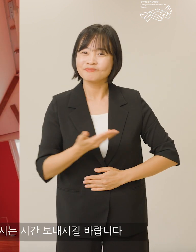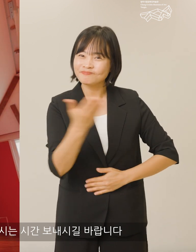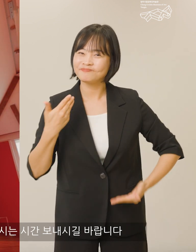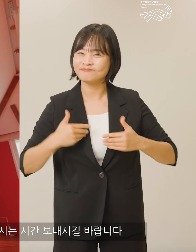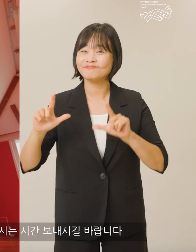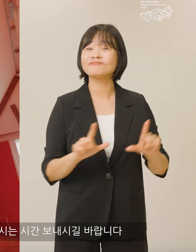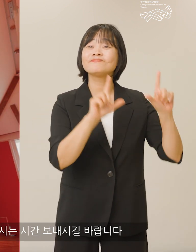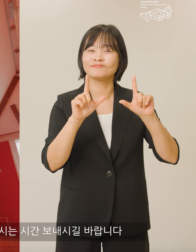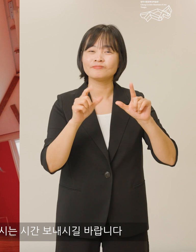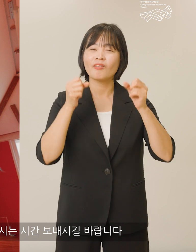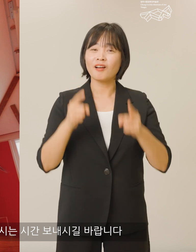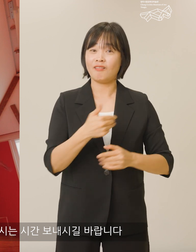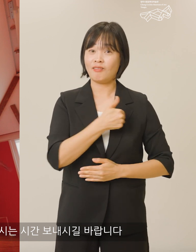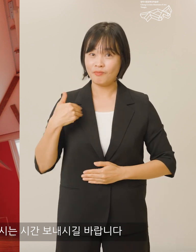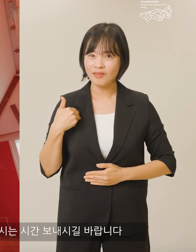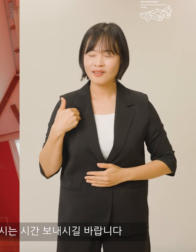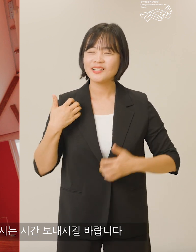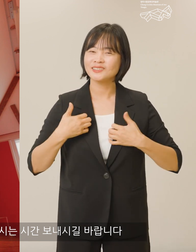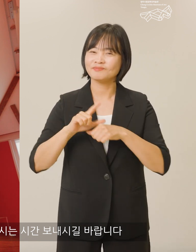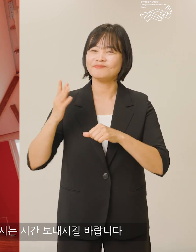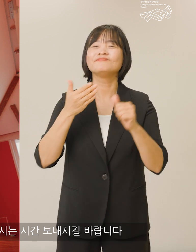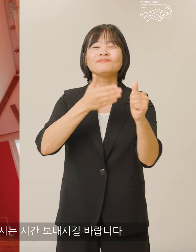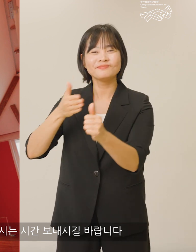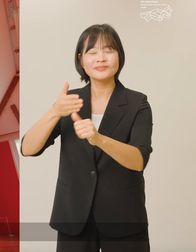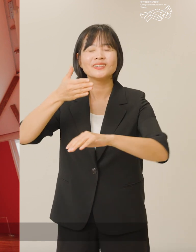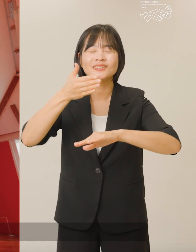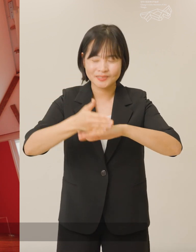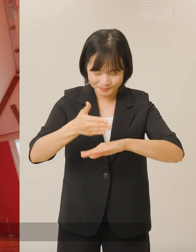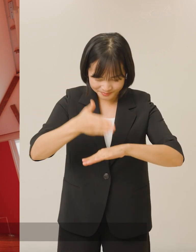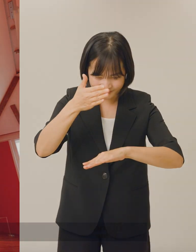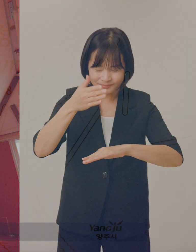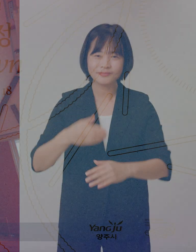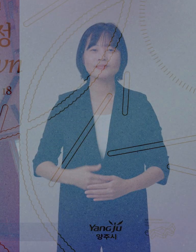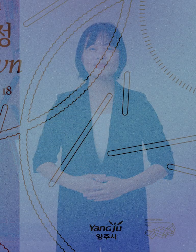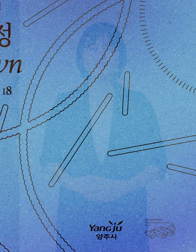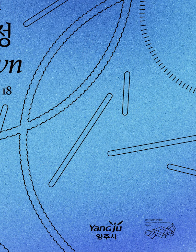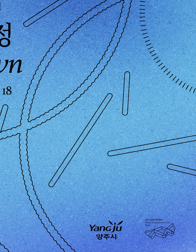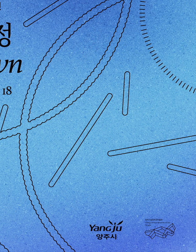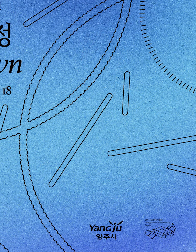여유를 가져보는 기회를 즐기시는 시간 보내시길 바랍니다. 감사합니다.